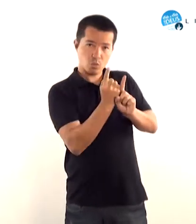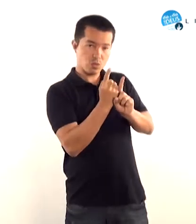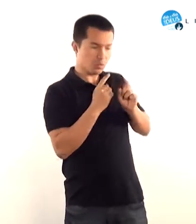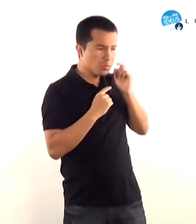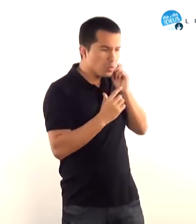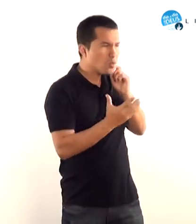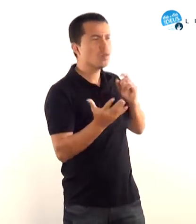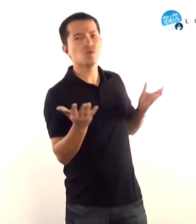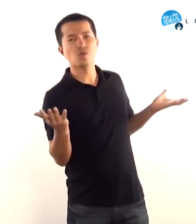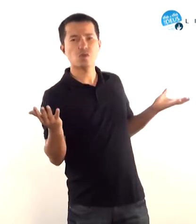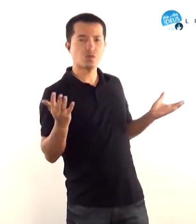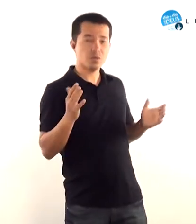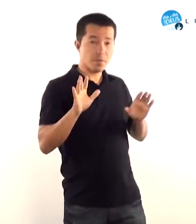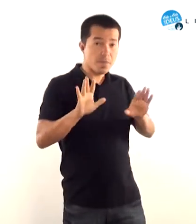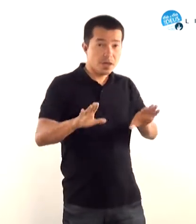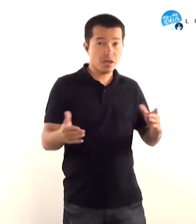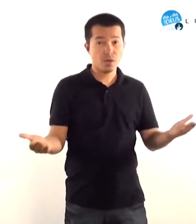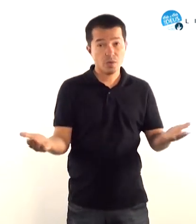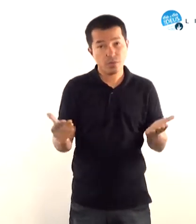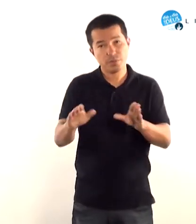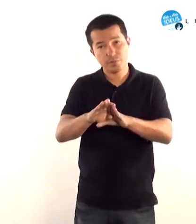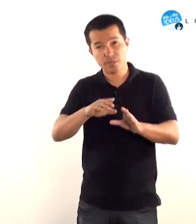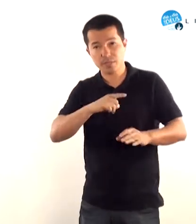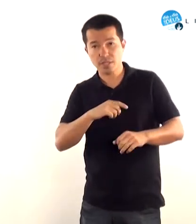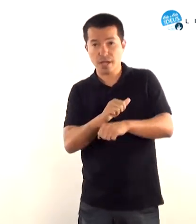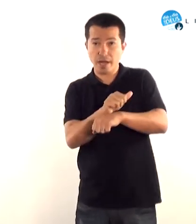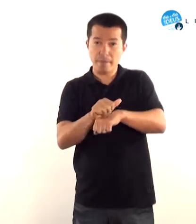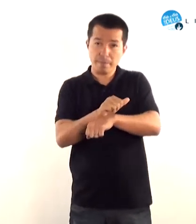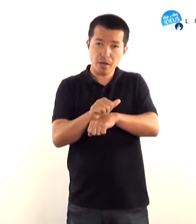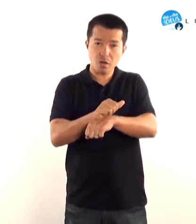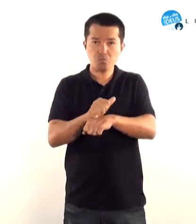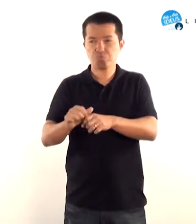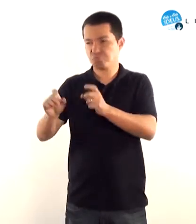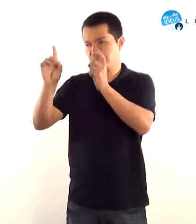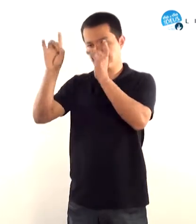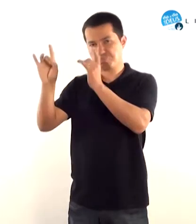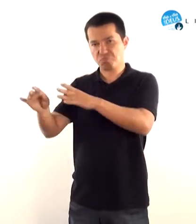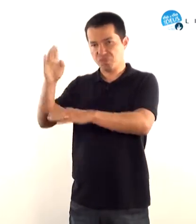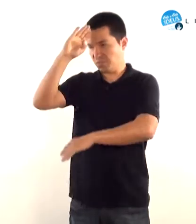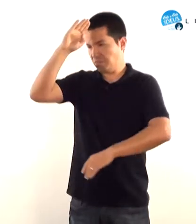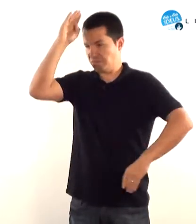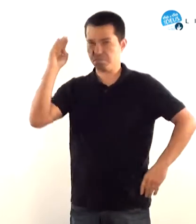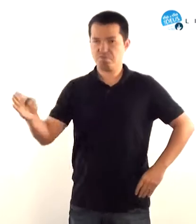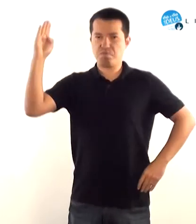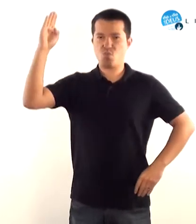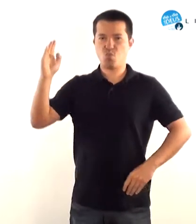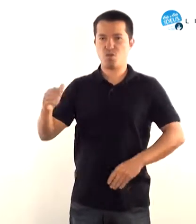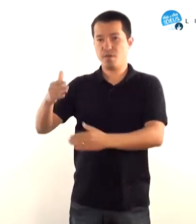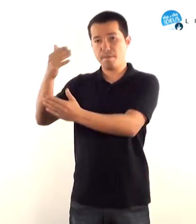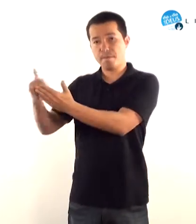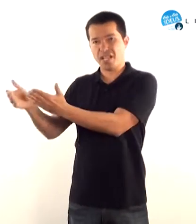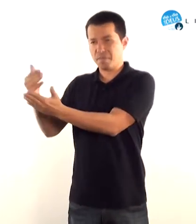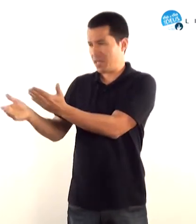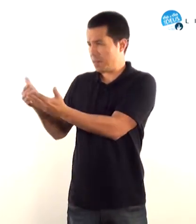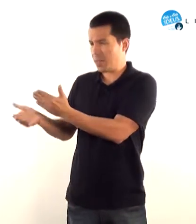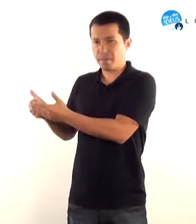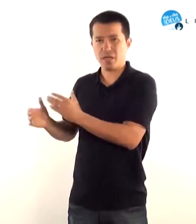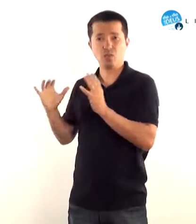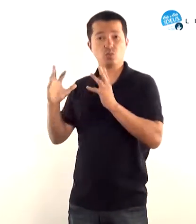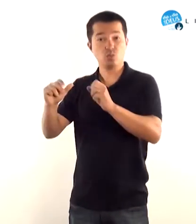chamado de Vale do Rei. E Melquisedeque, que era rei de Salém e sacerdote do Deus Altíssimo, trouxe pão e vinho.